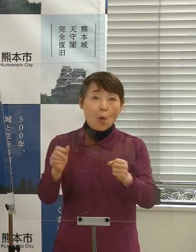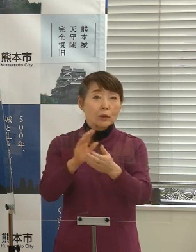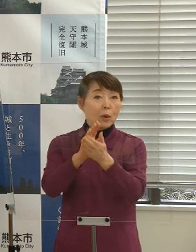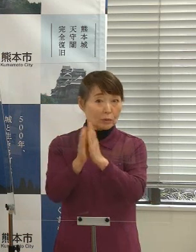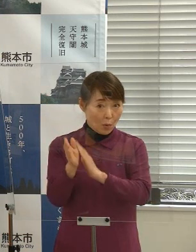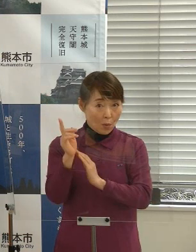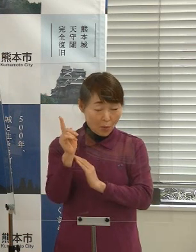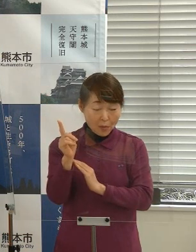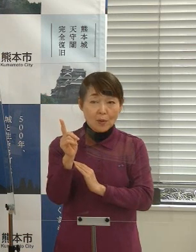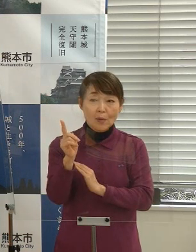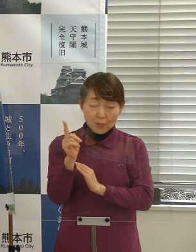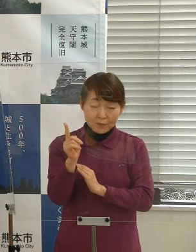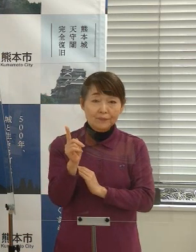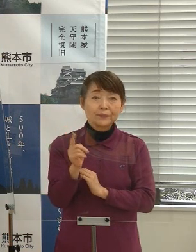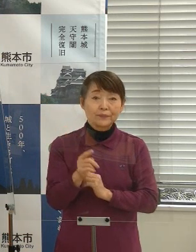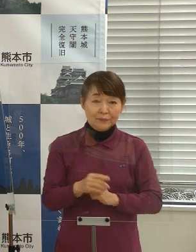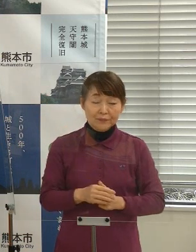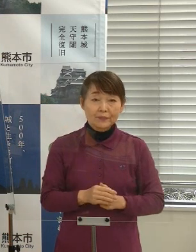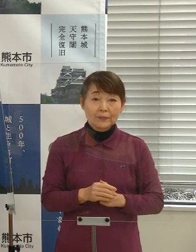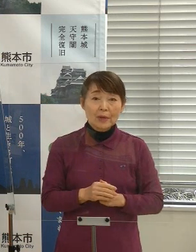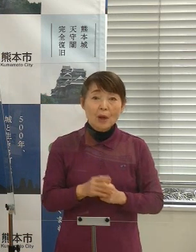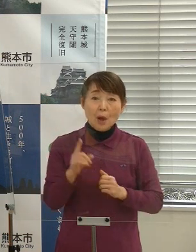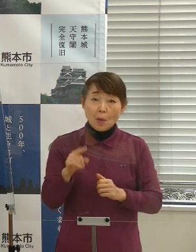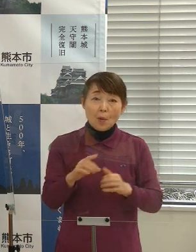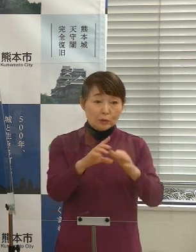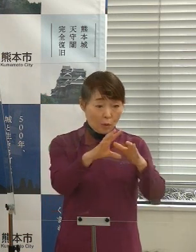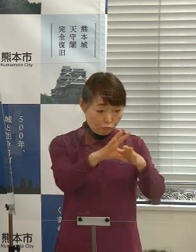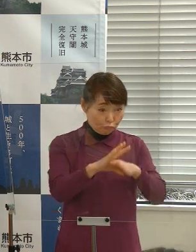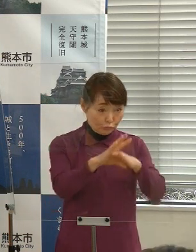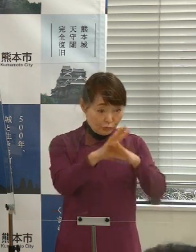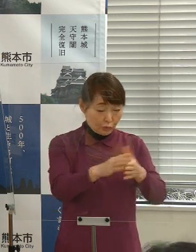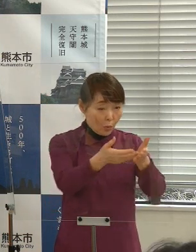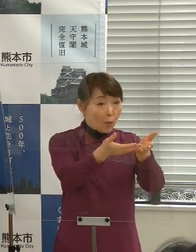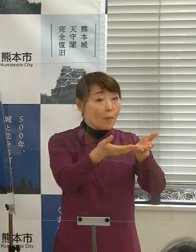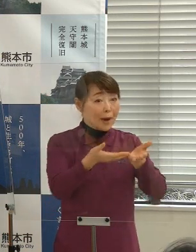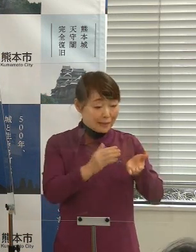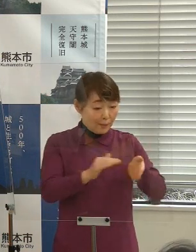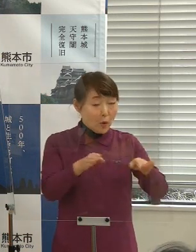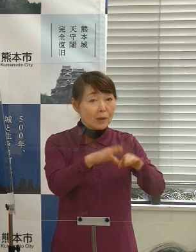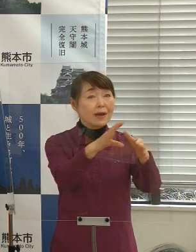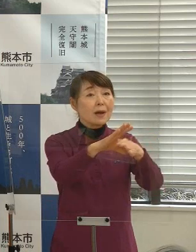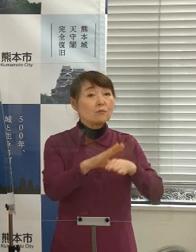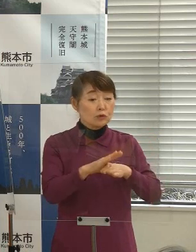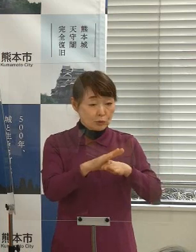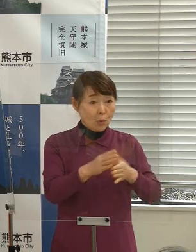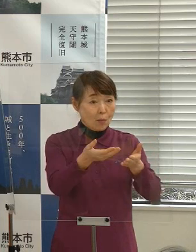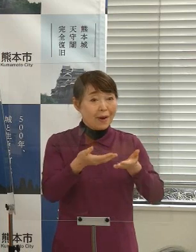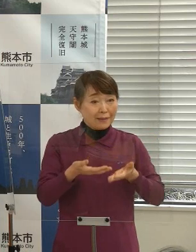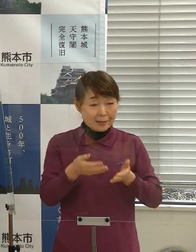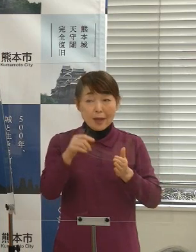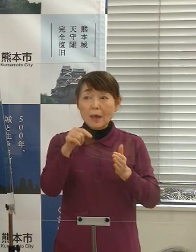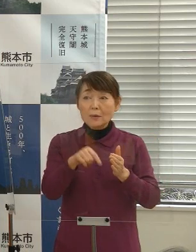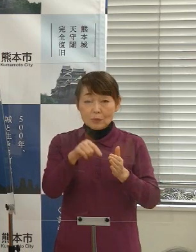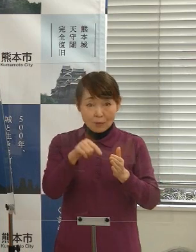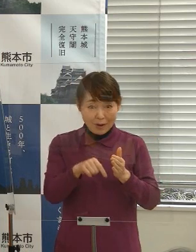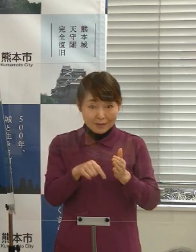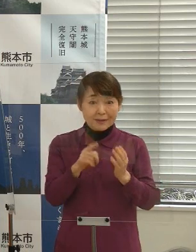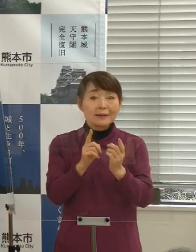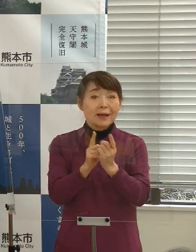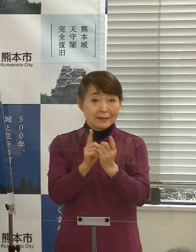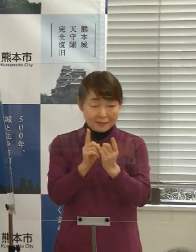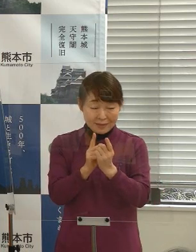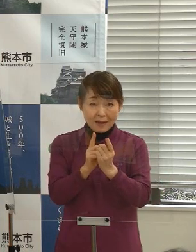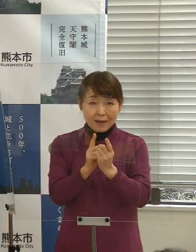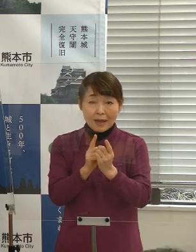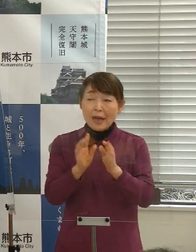う文書をいただいてですね、そして、それについてですね、今の